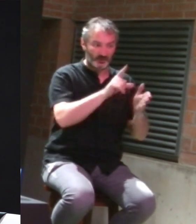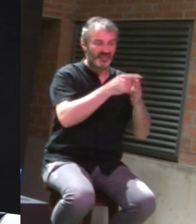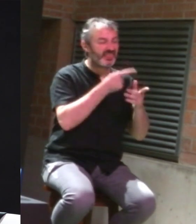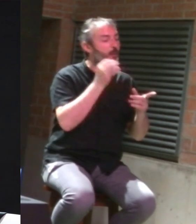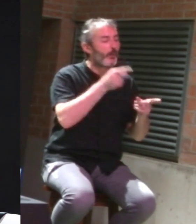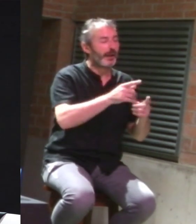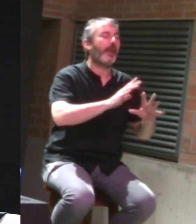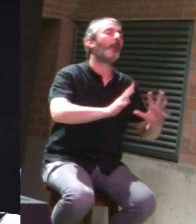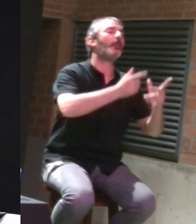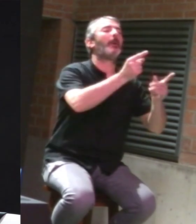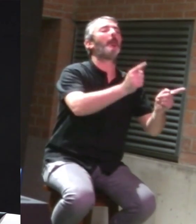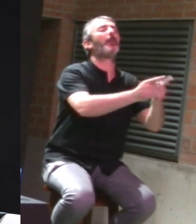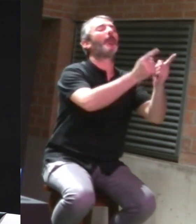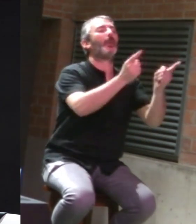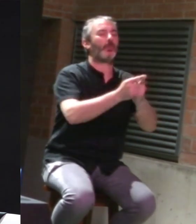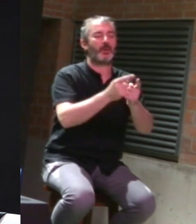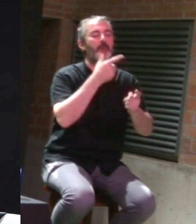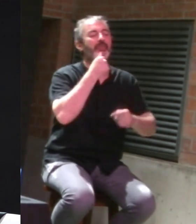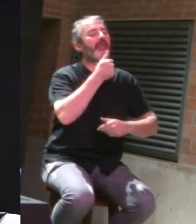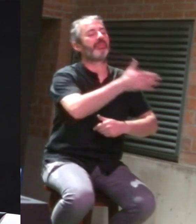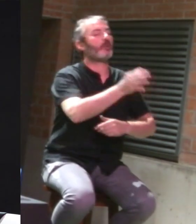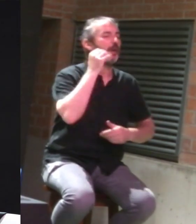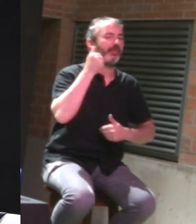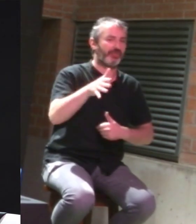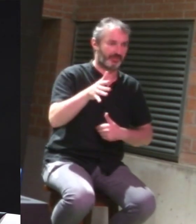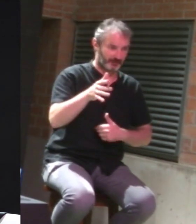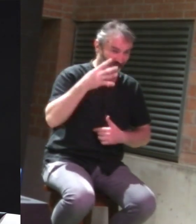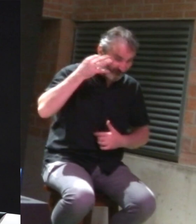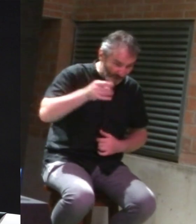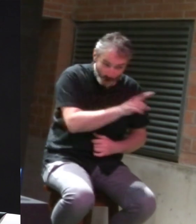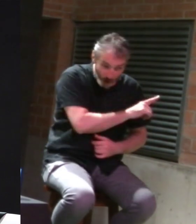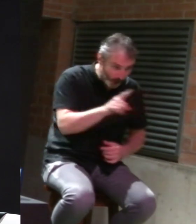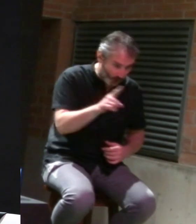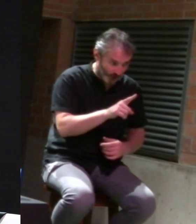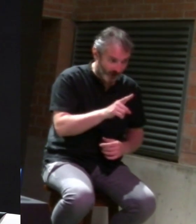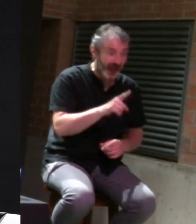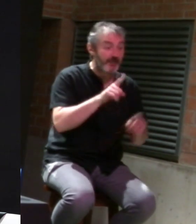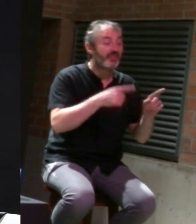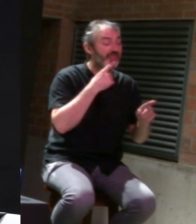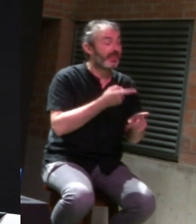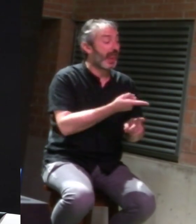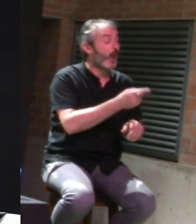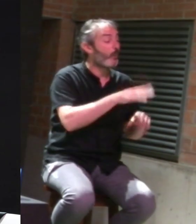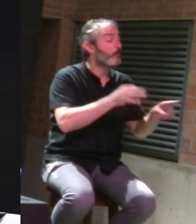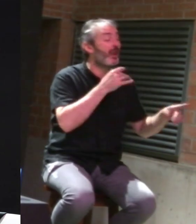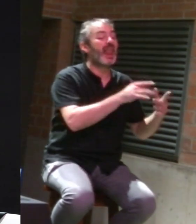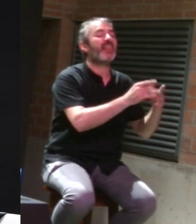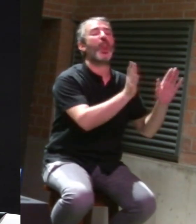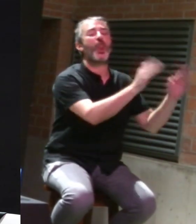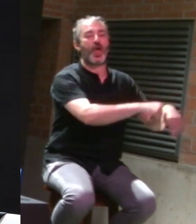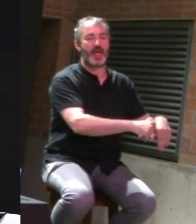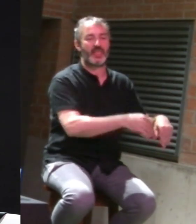segueix infantilitzant i despreciant la lluita de les dones. A vegades se'ls diu que és que no tenen una lideresa, com si